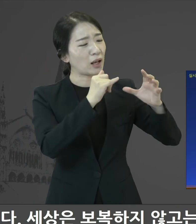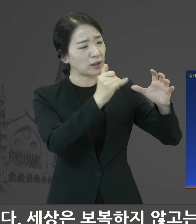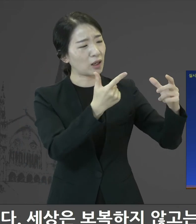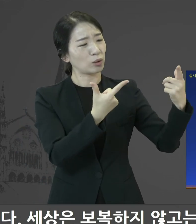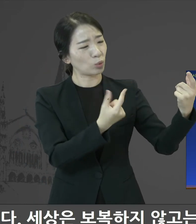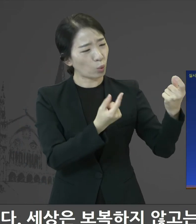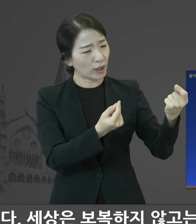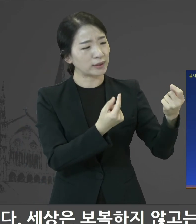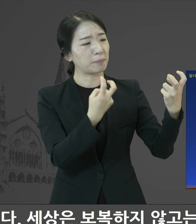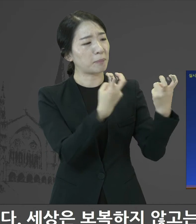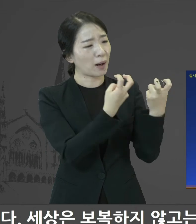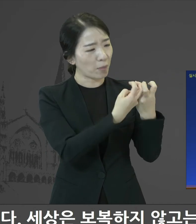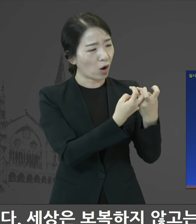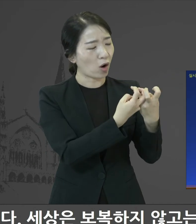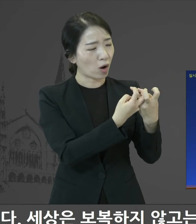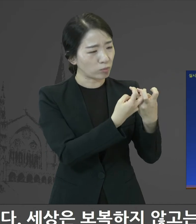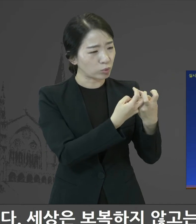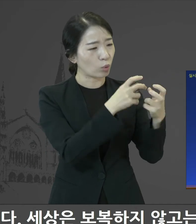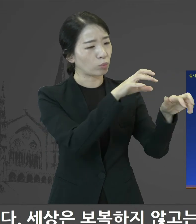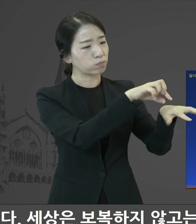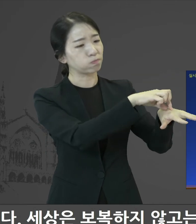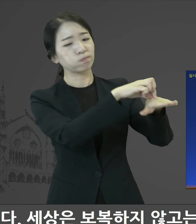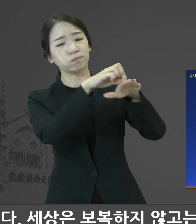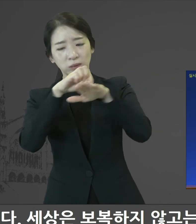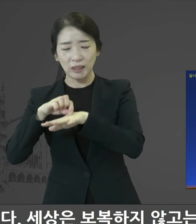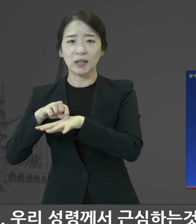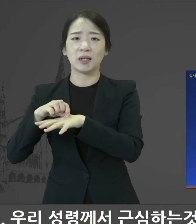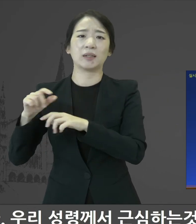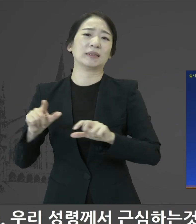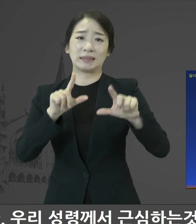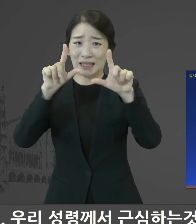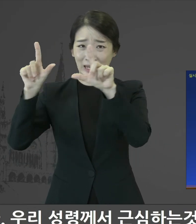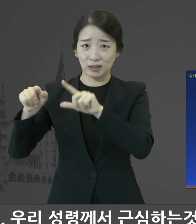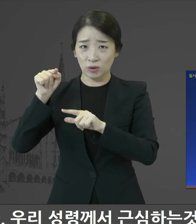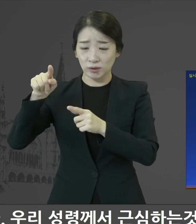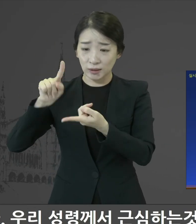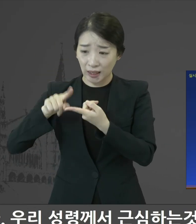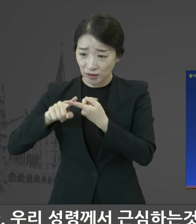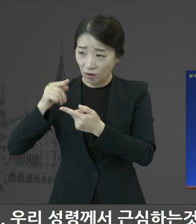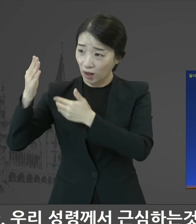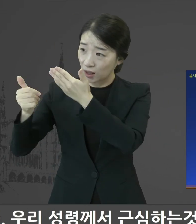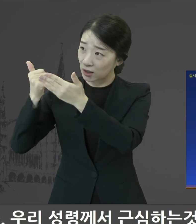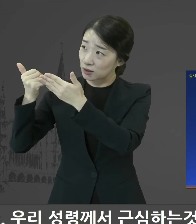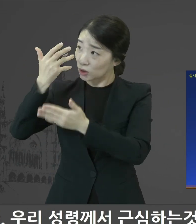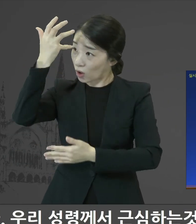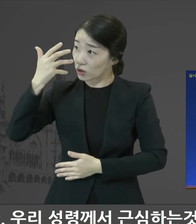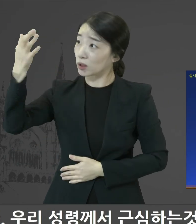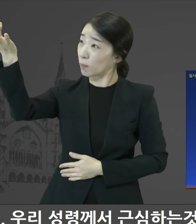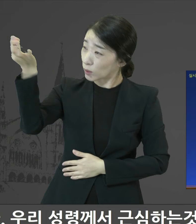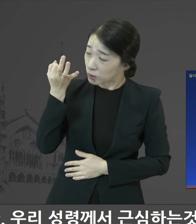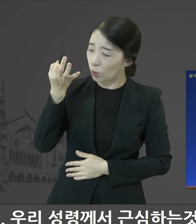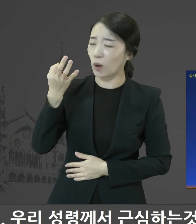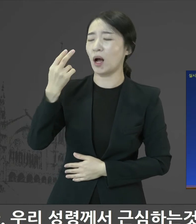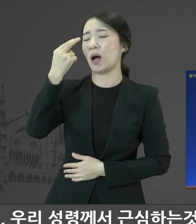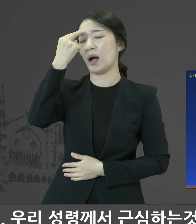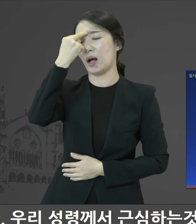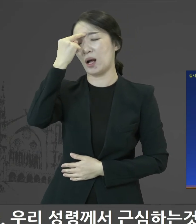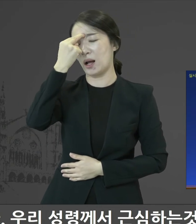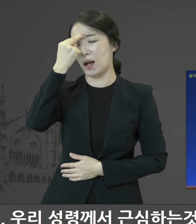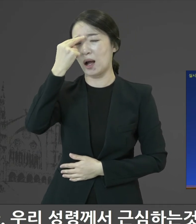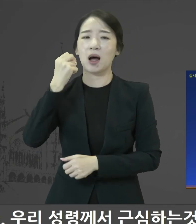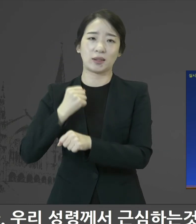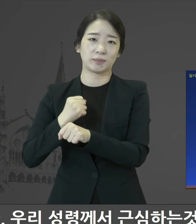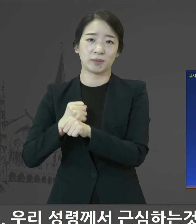원리로 살아가는 그런 모습을 보면서 성령께서 근심하신다, 이렇게 설명하고